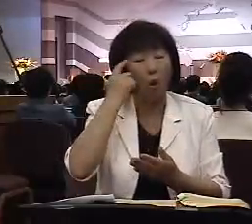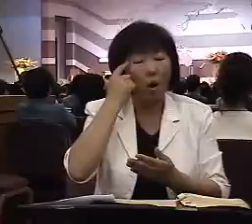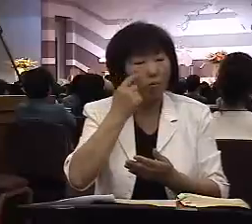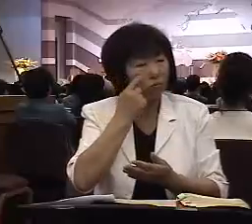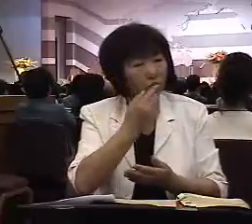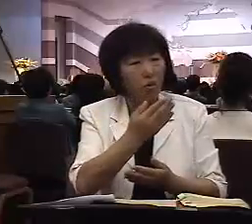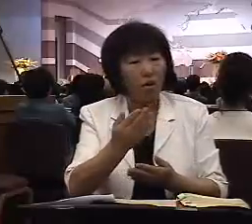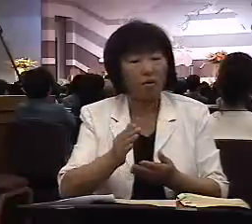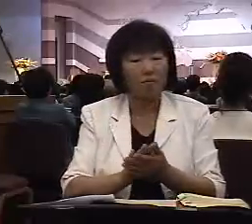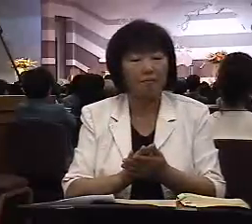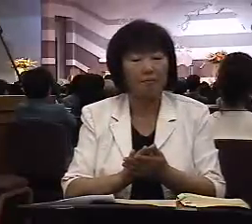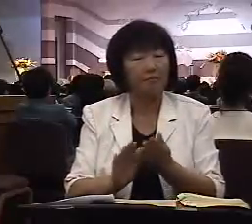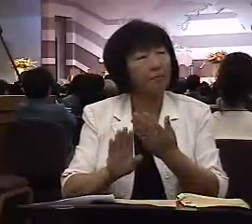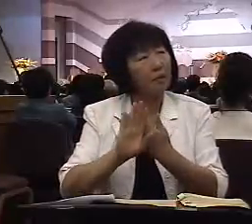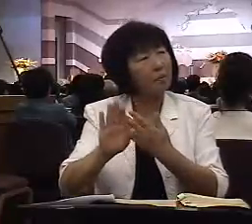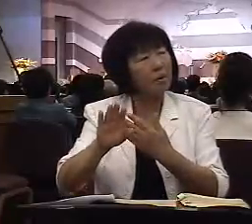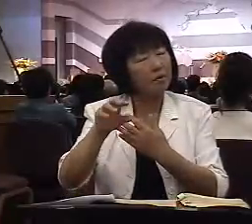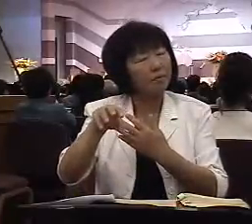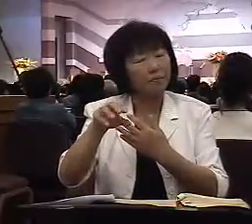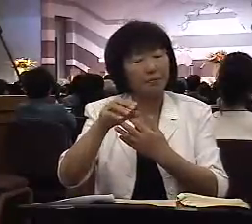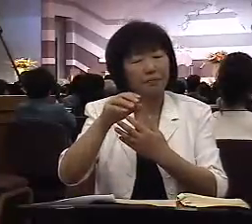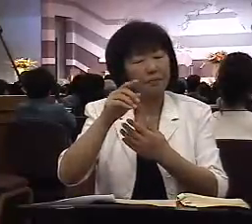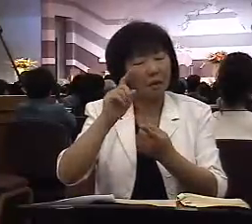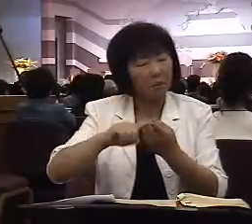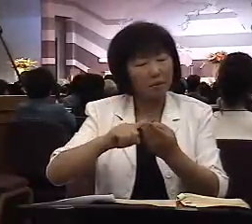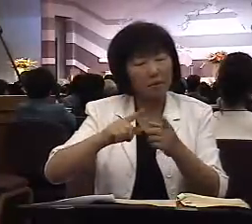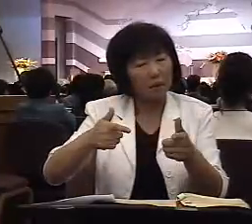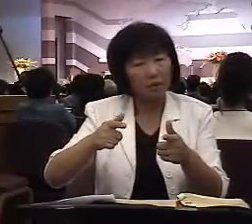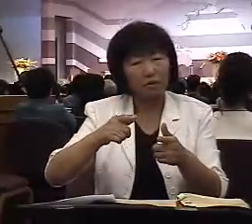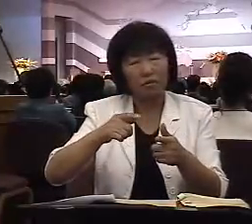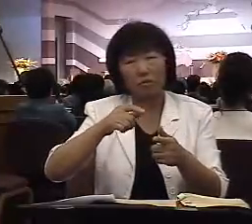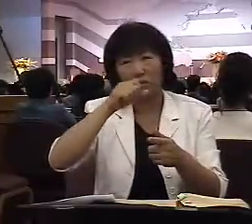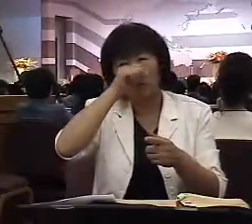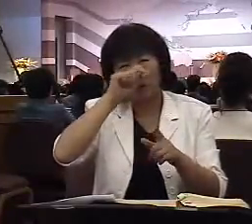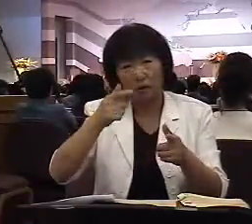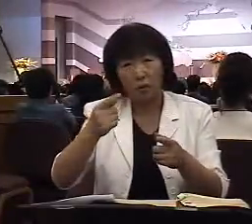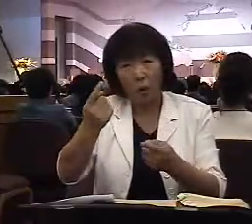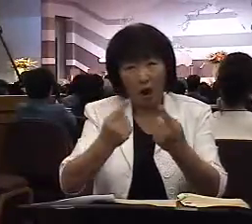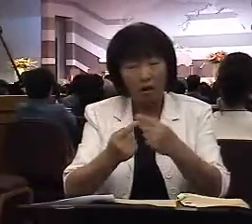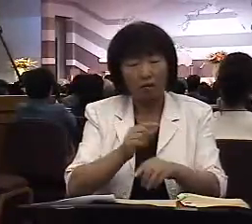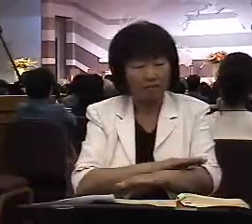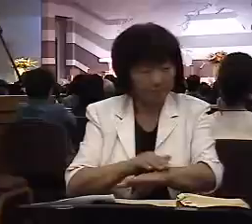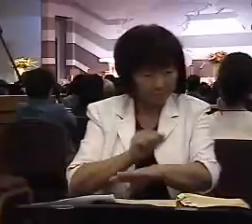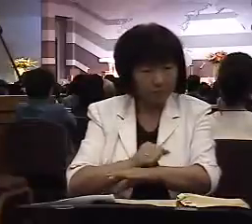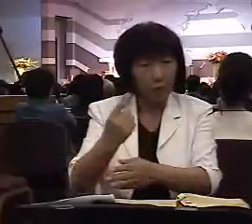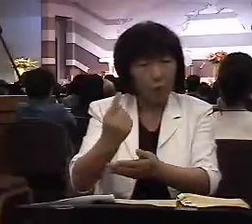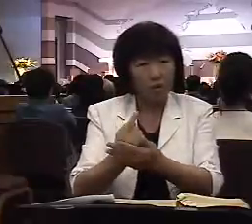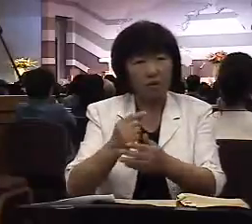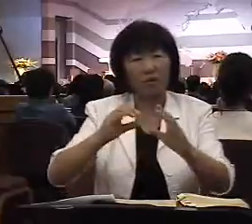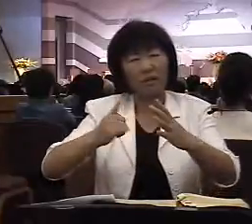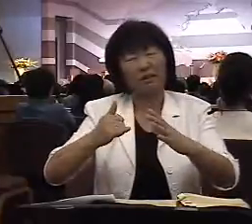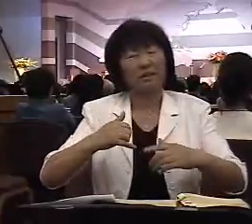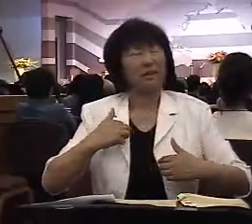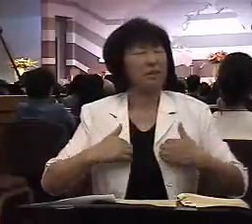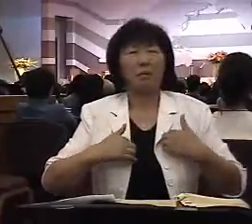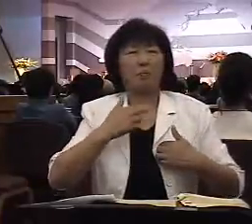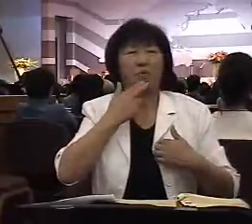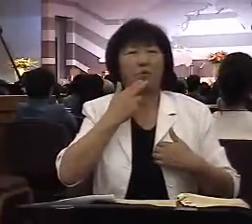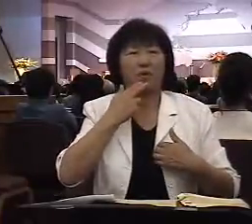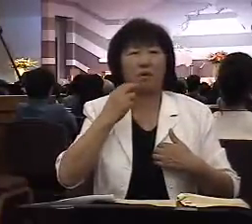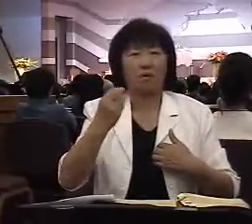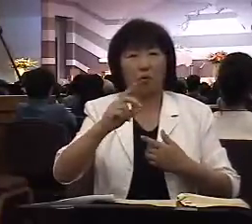바깥에서 마땅하지 않아서 교회를 오셨어요? 잘하셨습니다. 세상이 별로 재미가 없어서